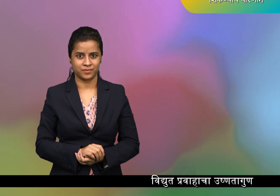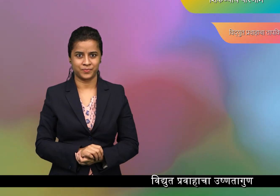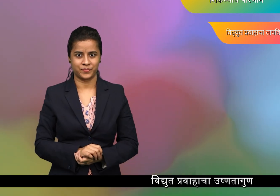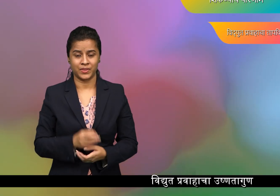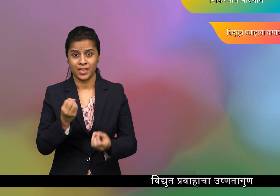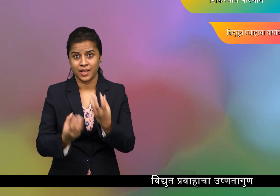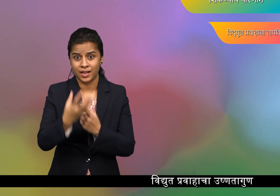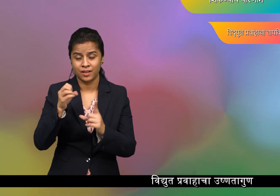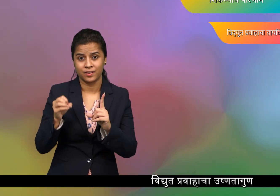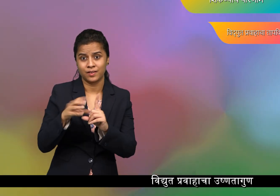विद्युत प्रवाहाचा उष्णता गुण,